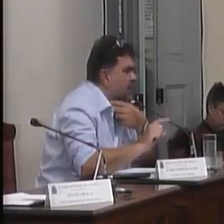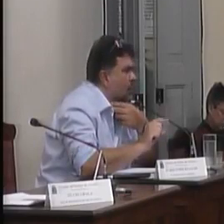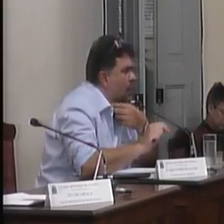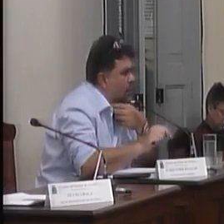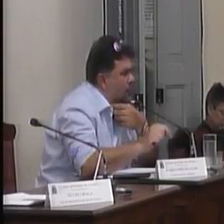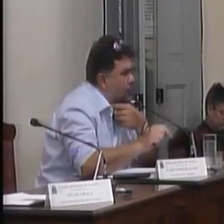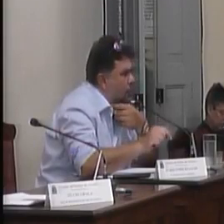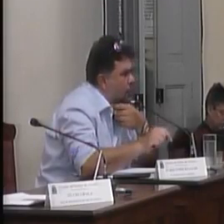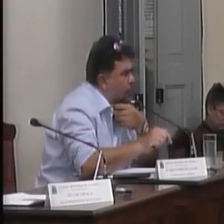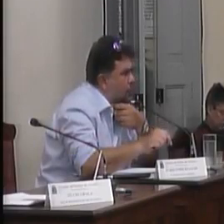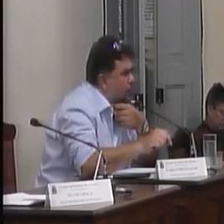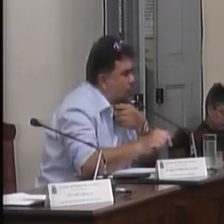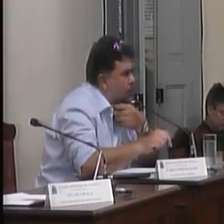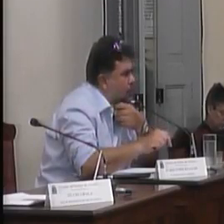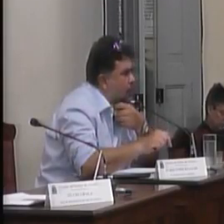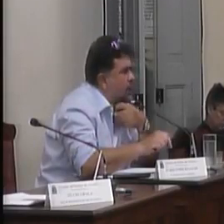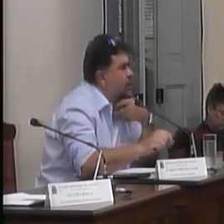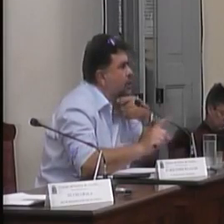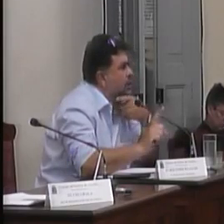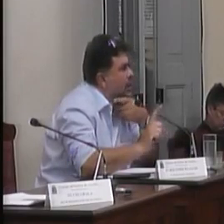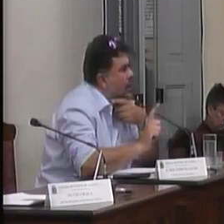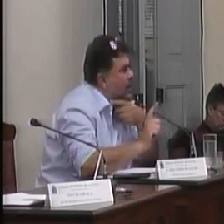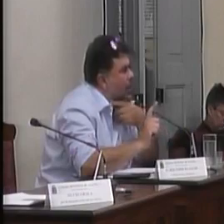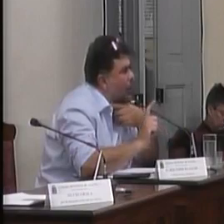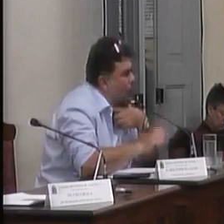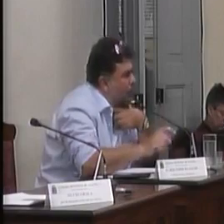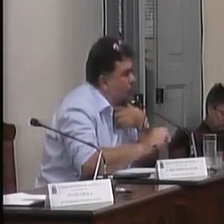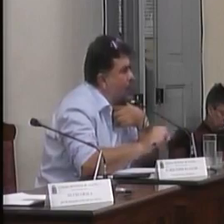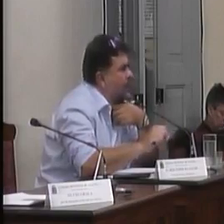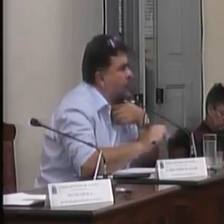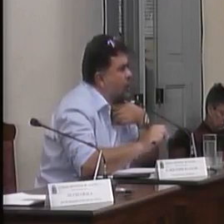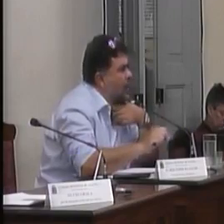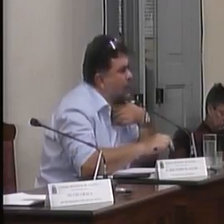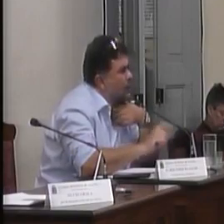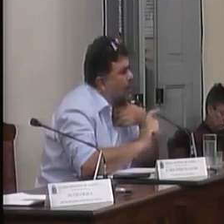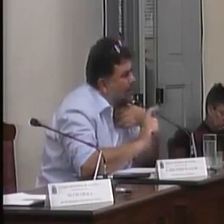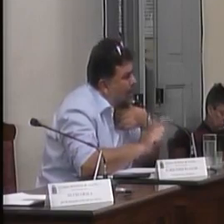bancárias que incorrem em imposto aqui no município de origem, compra com